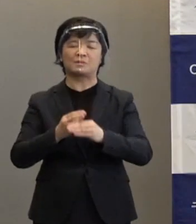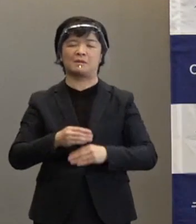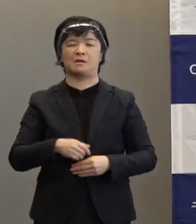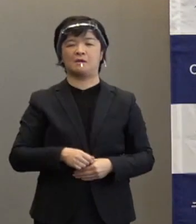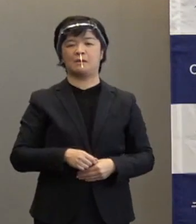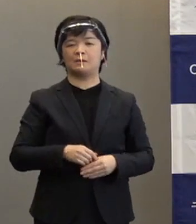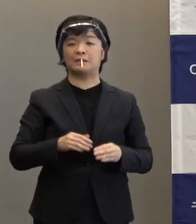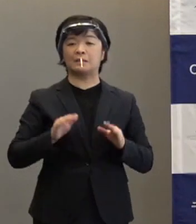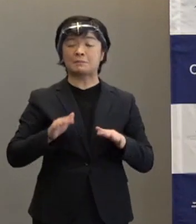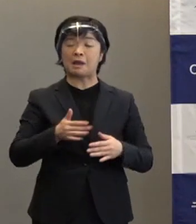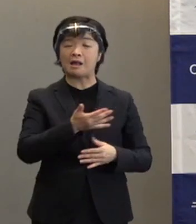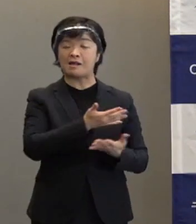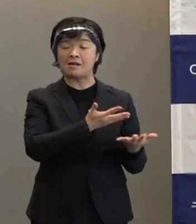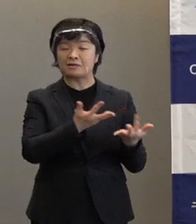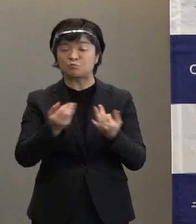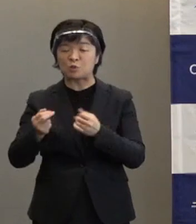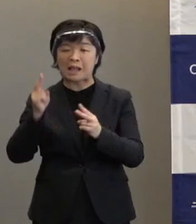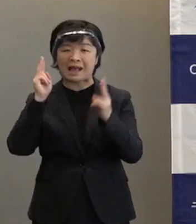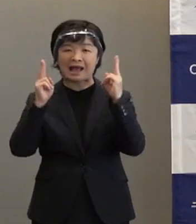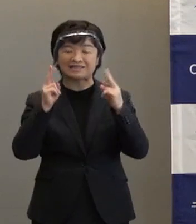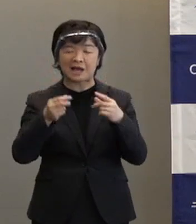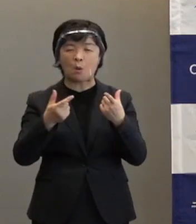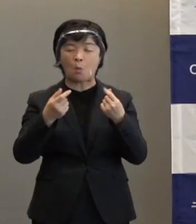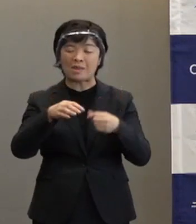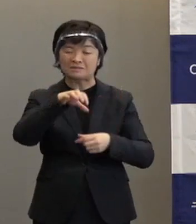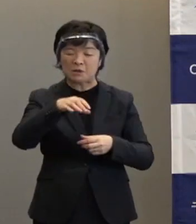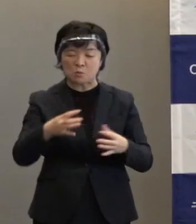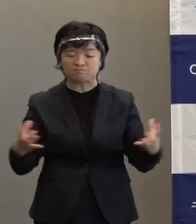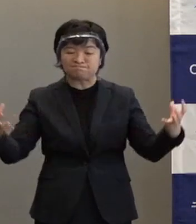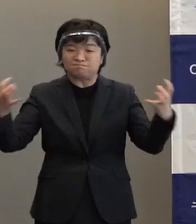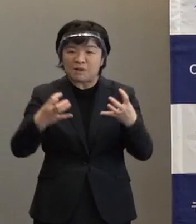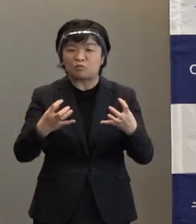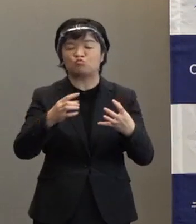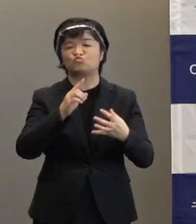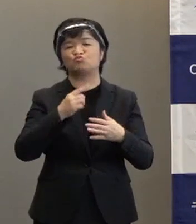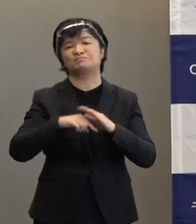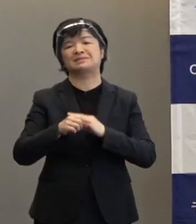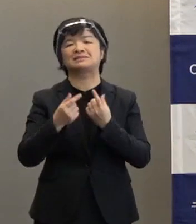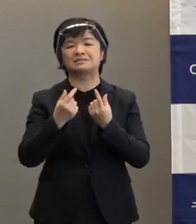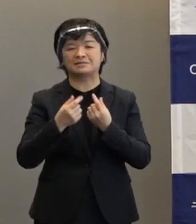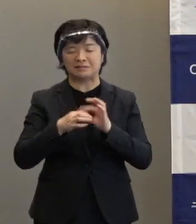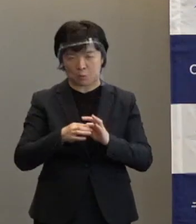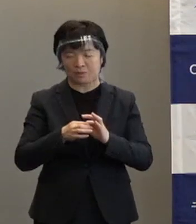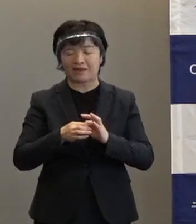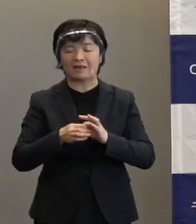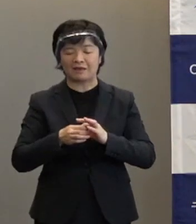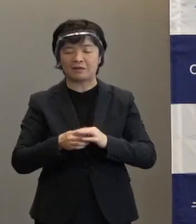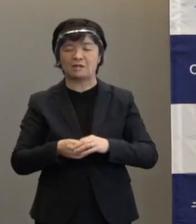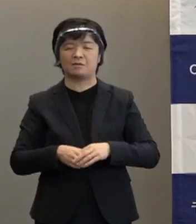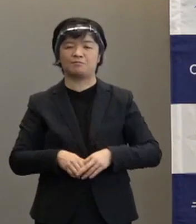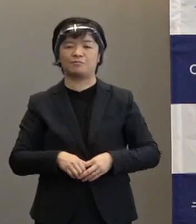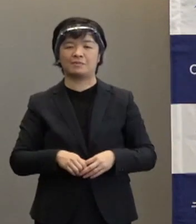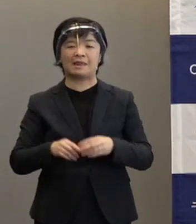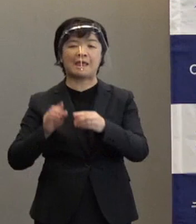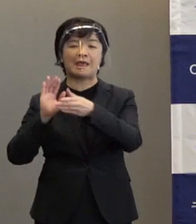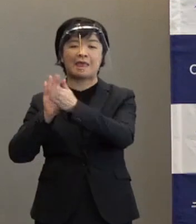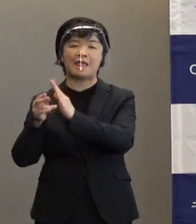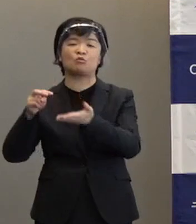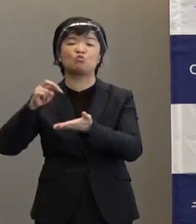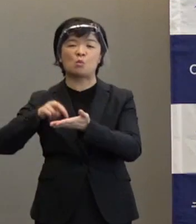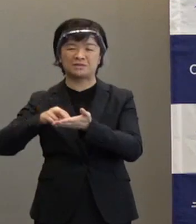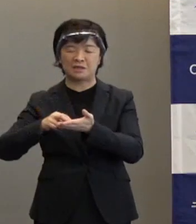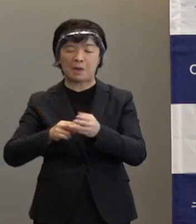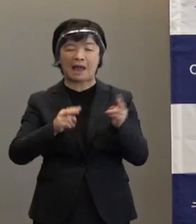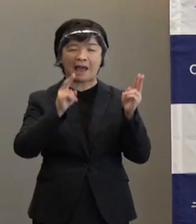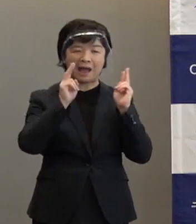複数の企業が同じような場所に立地をするような環境にありますので、我々行政とすると、そういうコンビナートの横同士のつなが